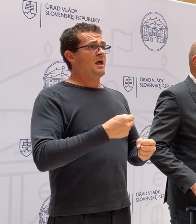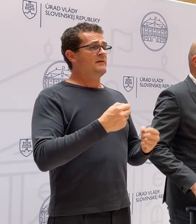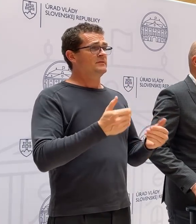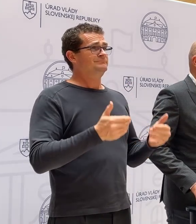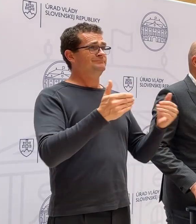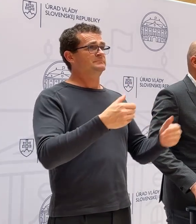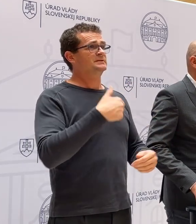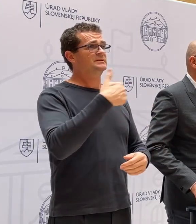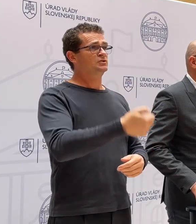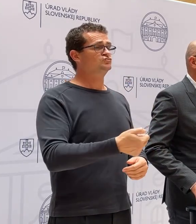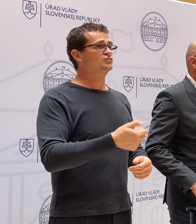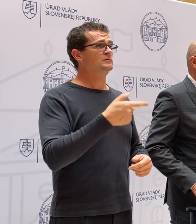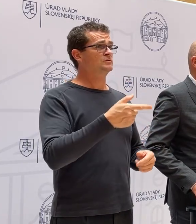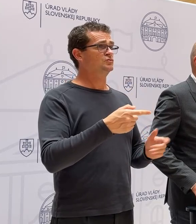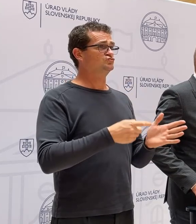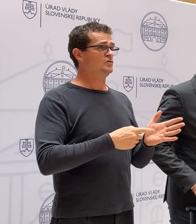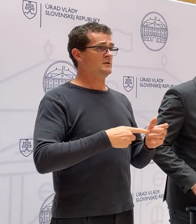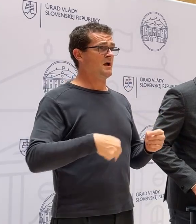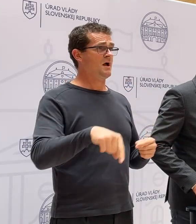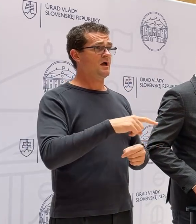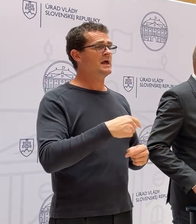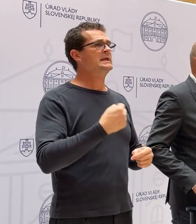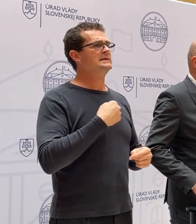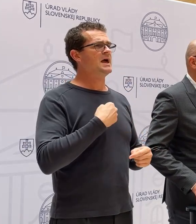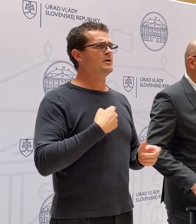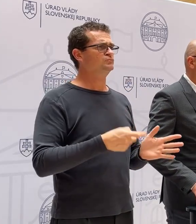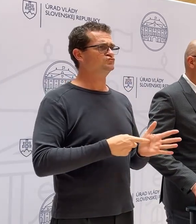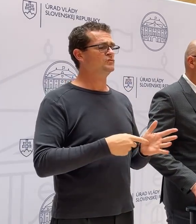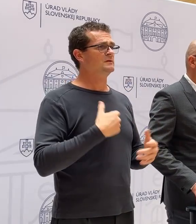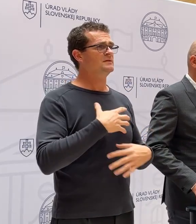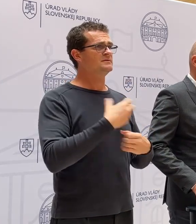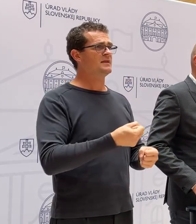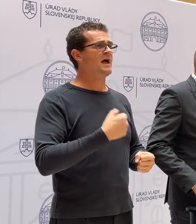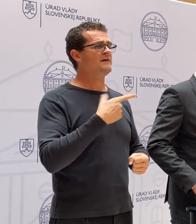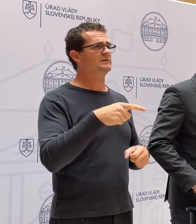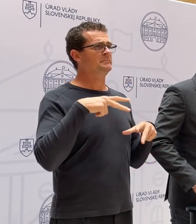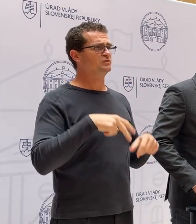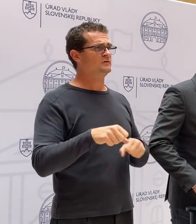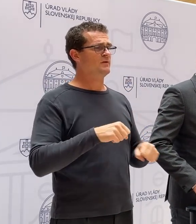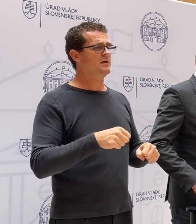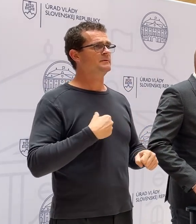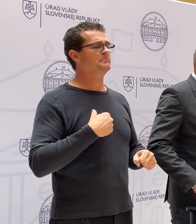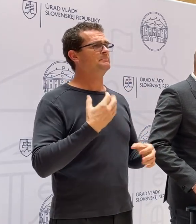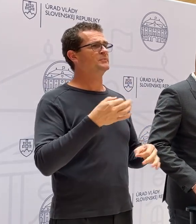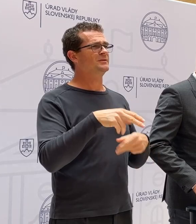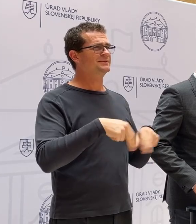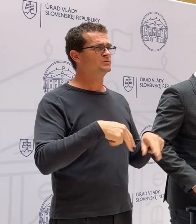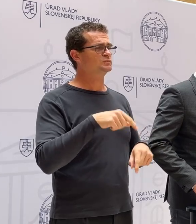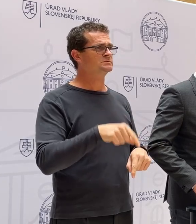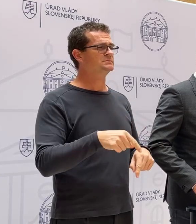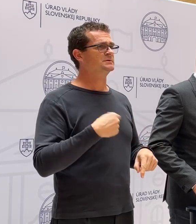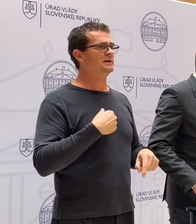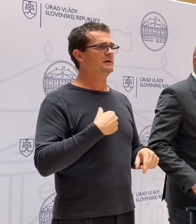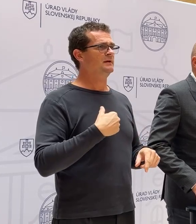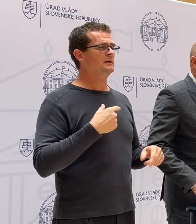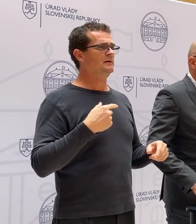ďalší týždeň, to žiadal niekto aj z koaličných partnerov? Ja som to žiadal. Ja som to navrhol premiérovi, lebo na základe tej diskusie, ktorá bola